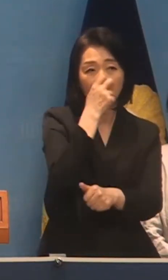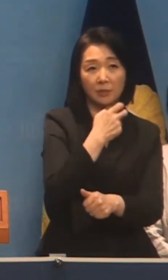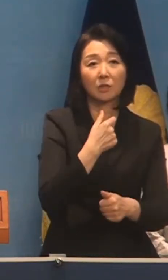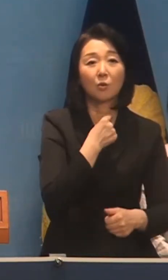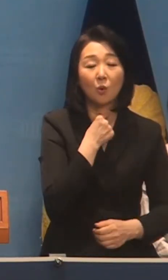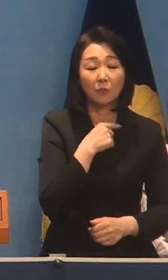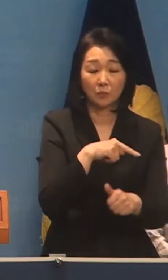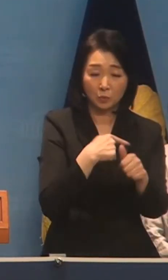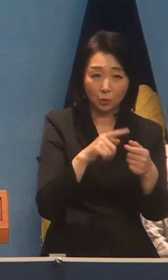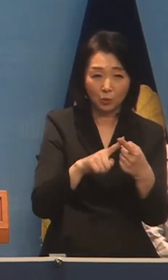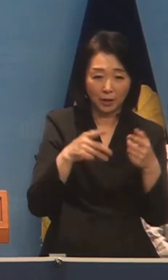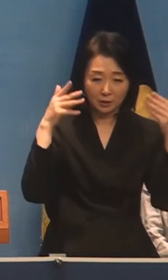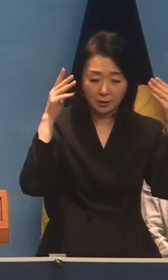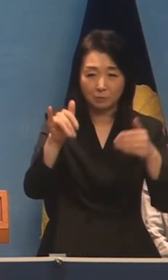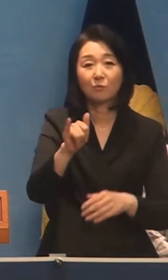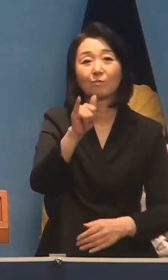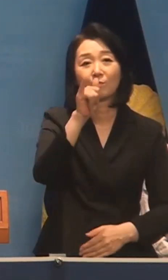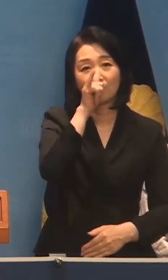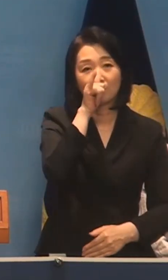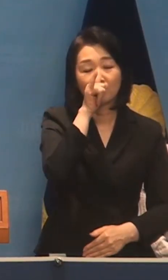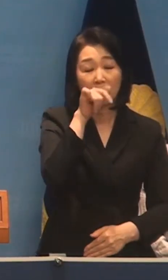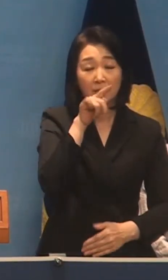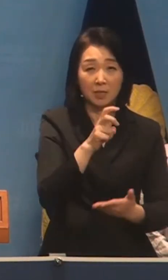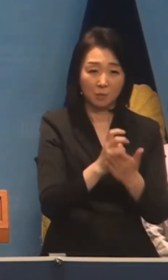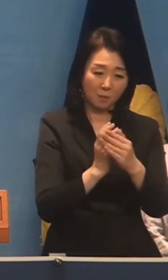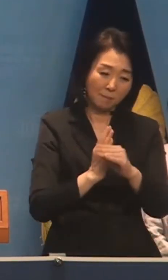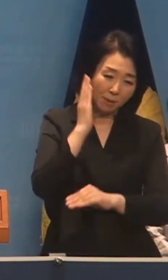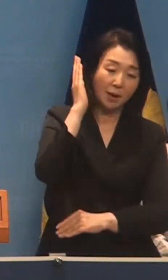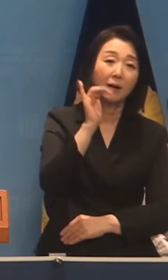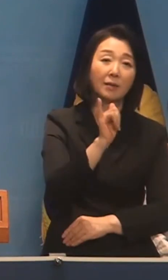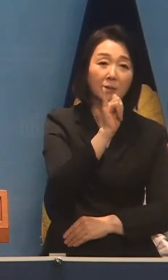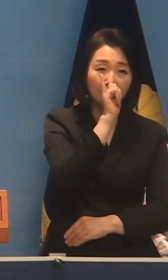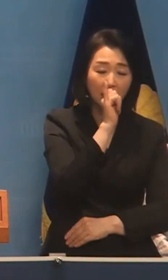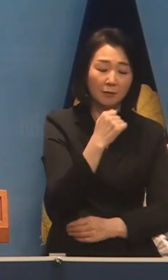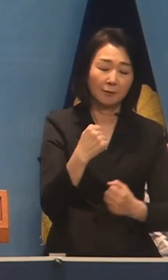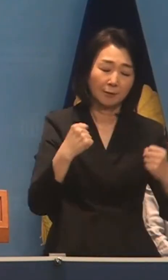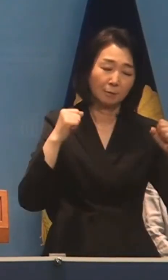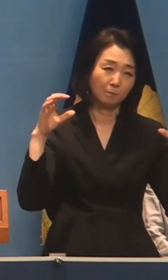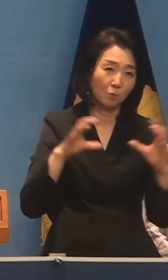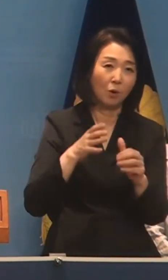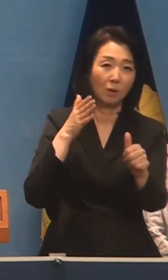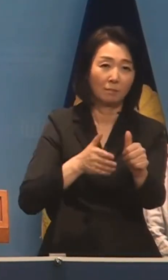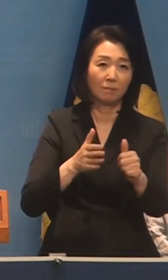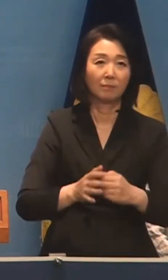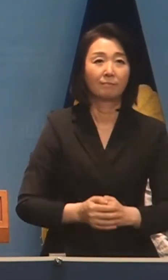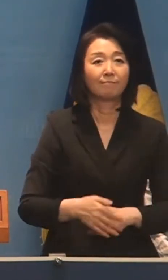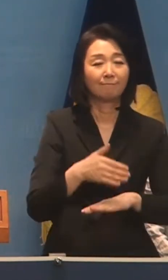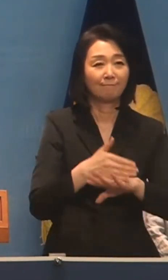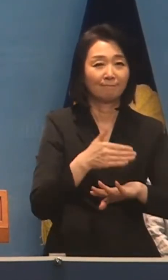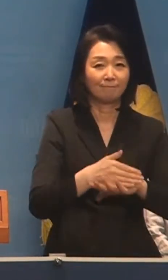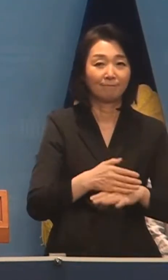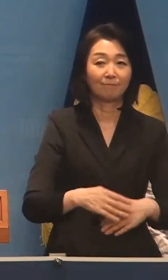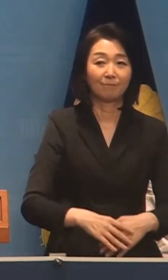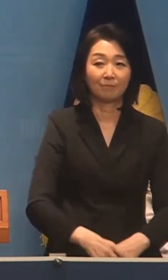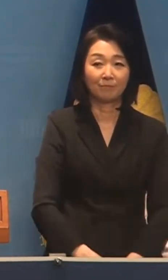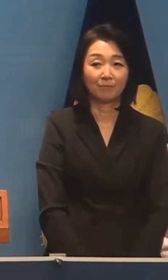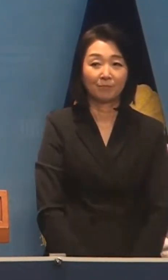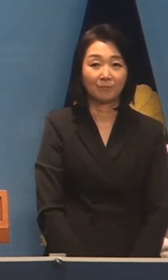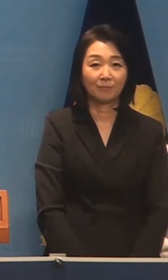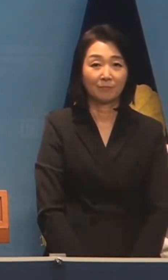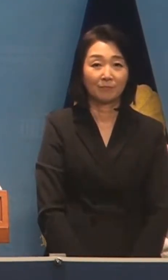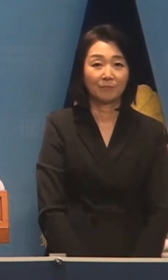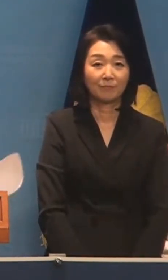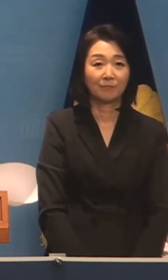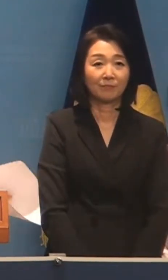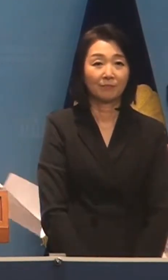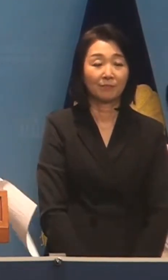지키고 교육에 집중할 수 있도록 이 법안이 통과될 수 있도록 힘을 모아주십시오. 감사합니다.